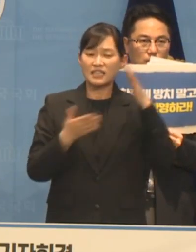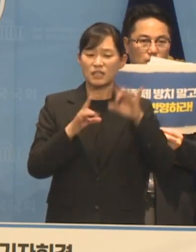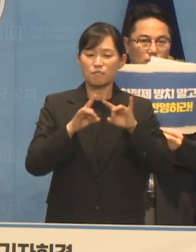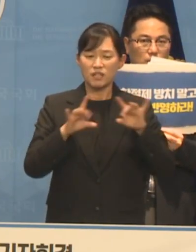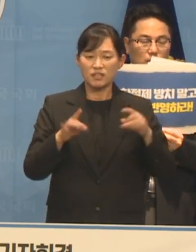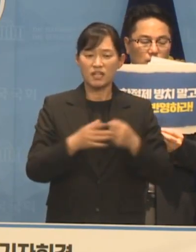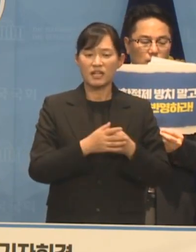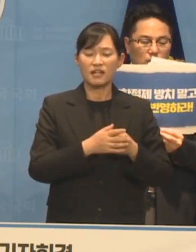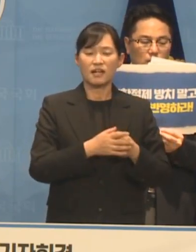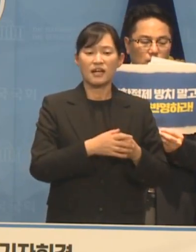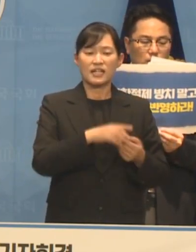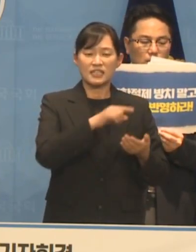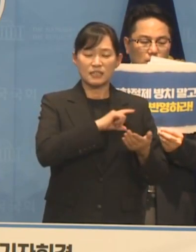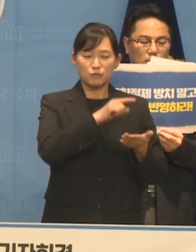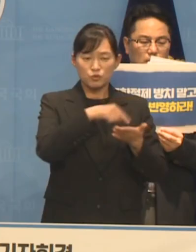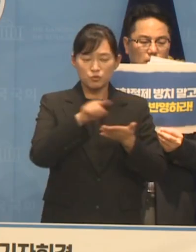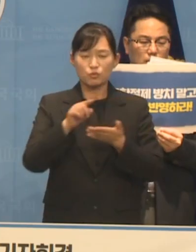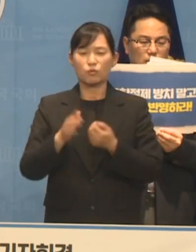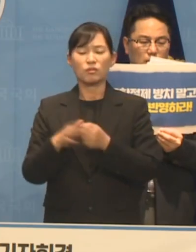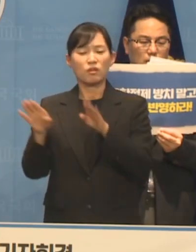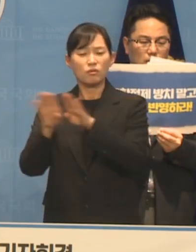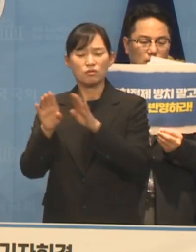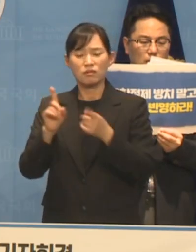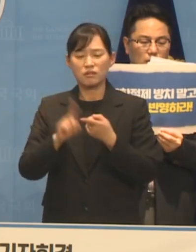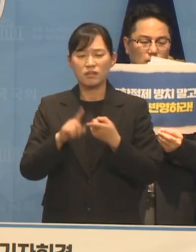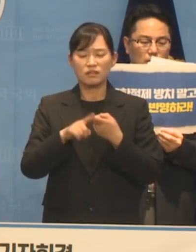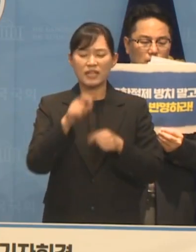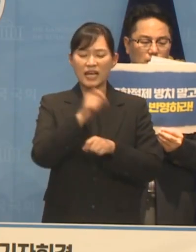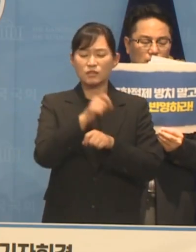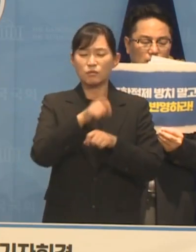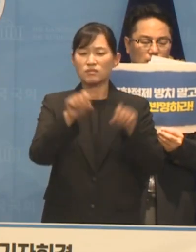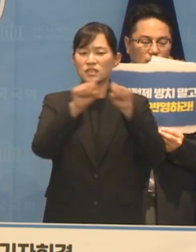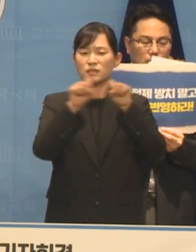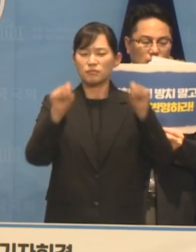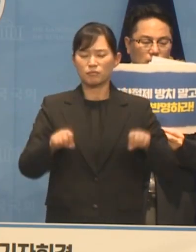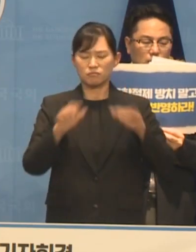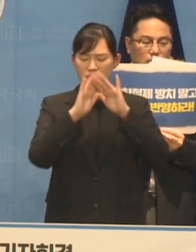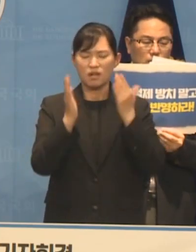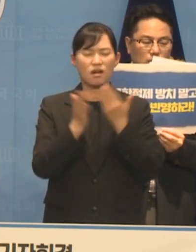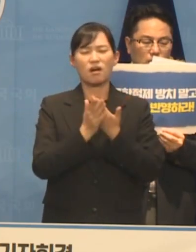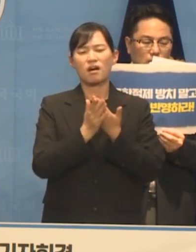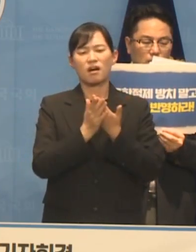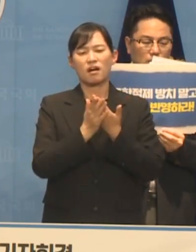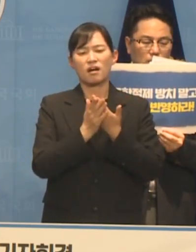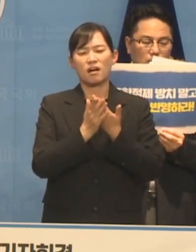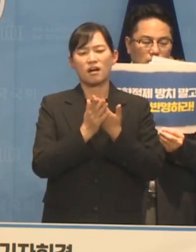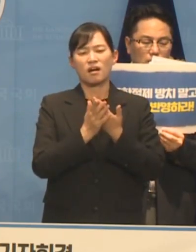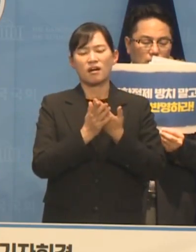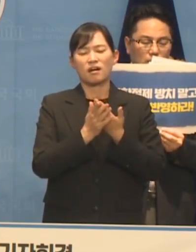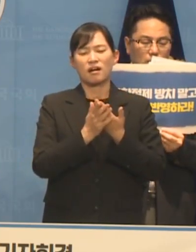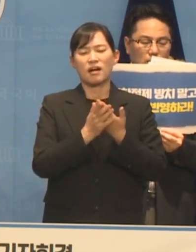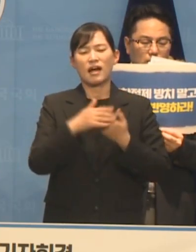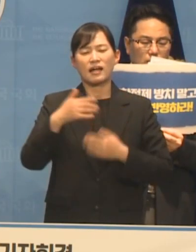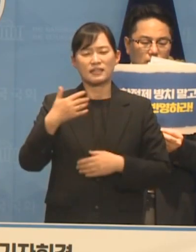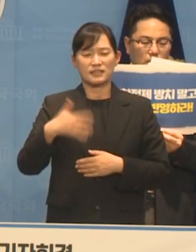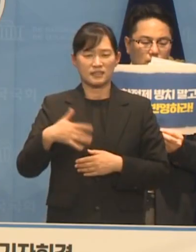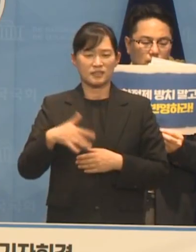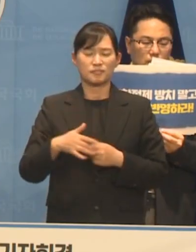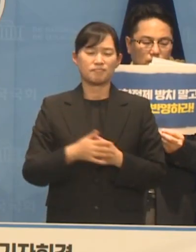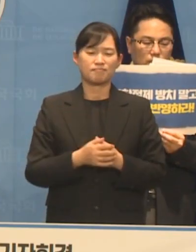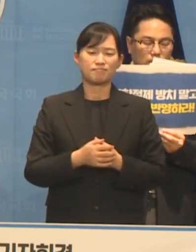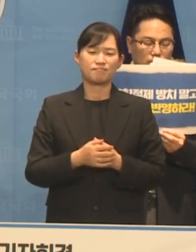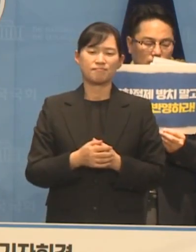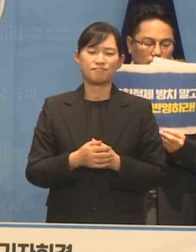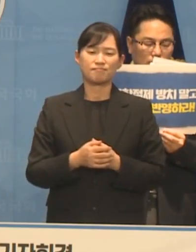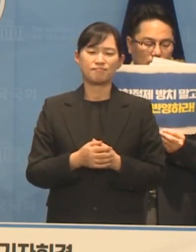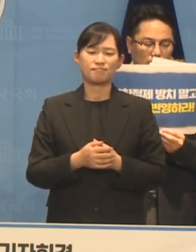출결, 성적, 보충 지도를 관리할 수 있는 행정체계 또한 전면 시행을 불과 몇 달 앞두고서야 학교에